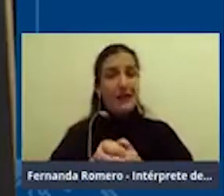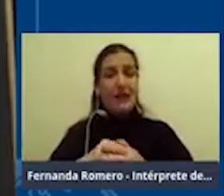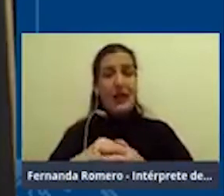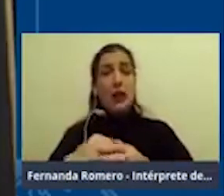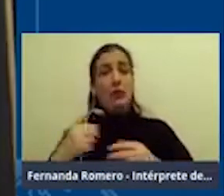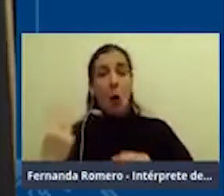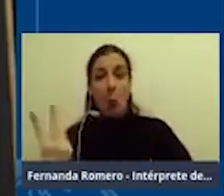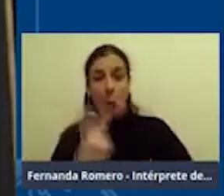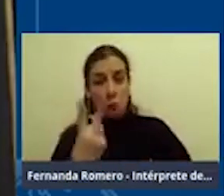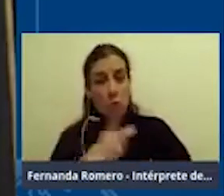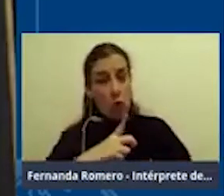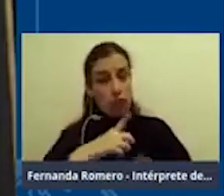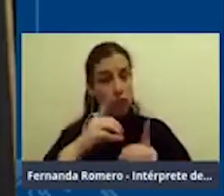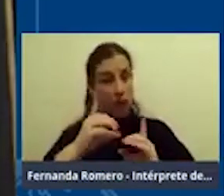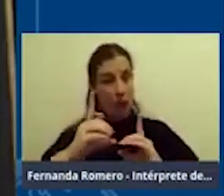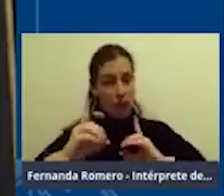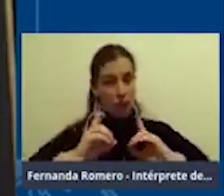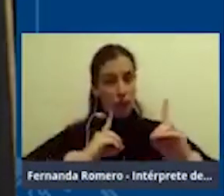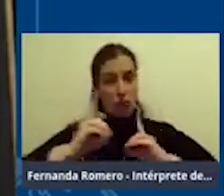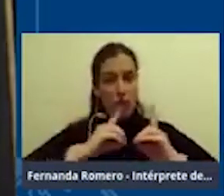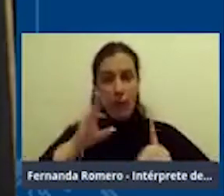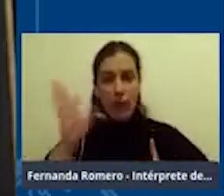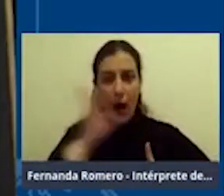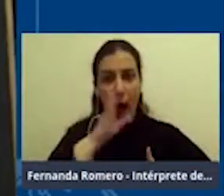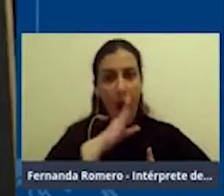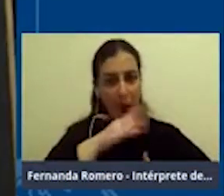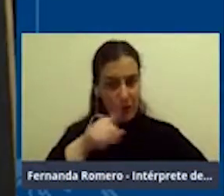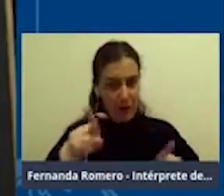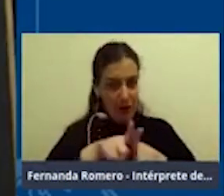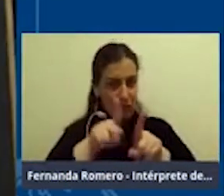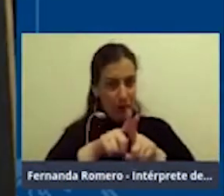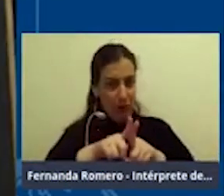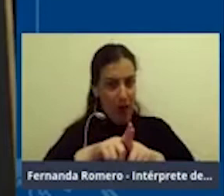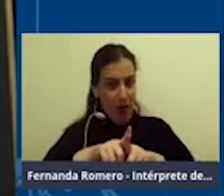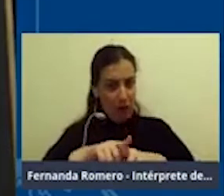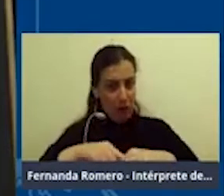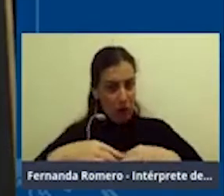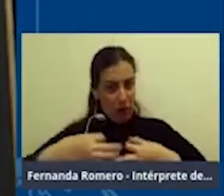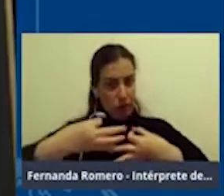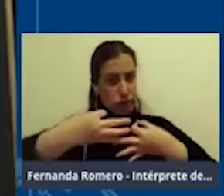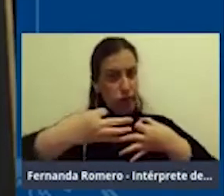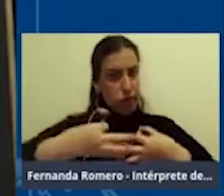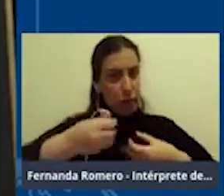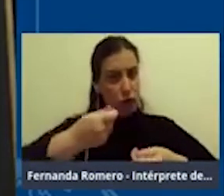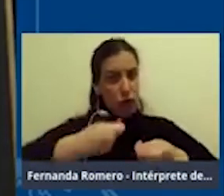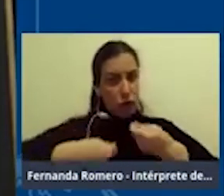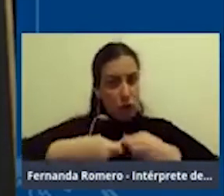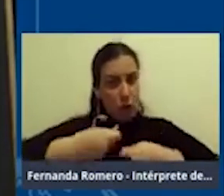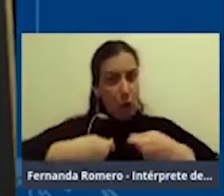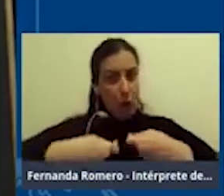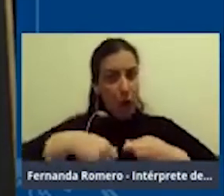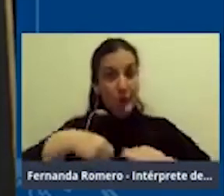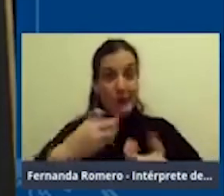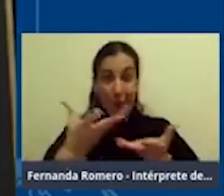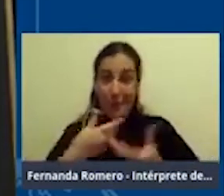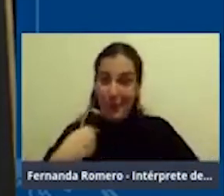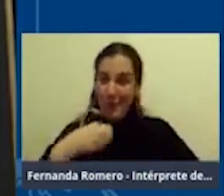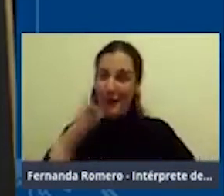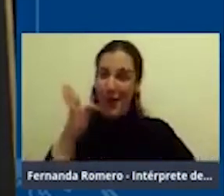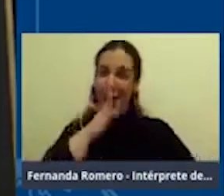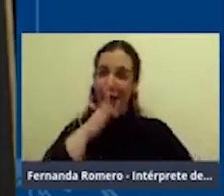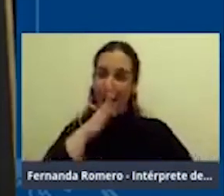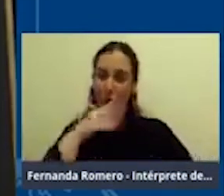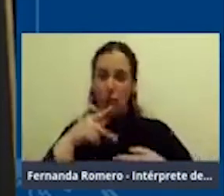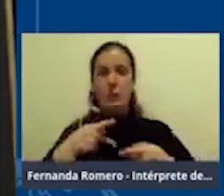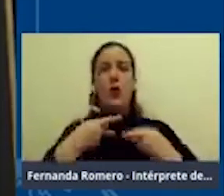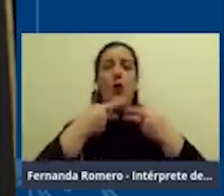têm uma dinâmica muito rápida também na diplomacia de negócios, essa diplomacia que requer agilidade. Ele esteve aí,